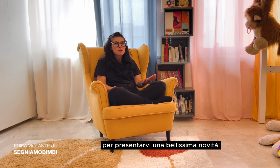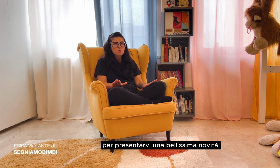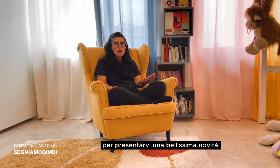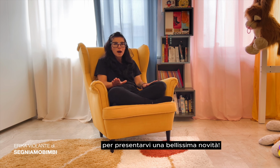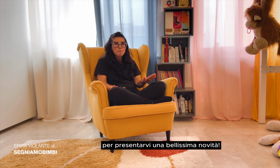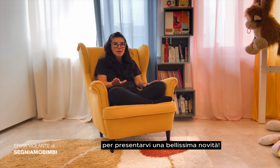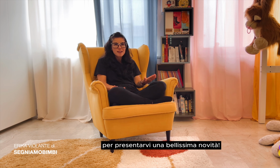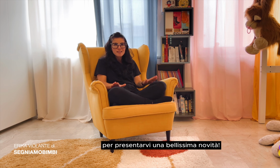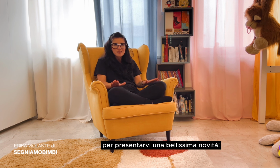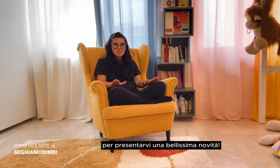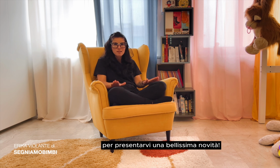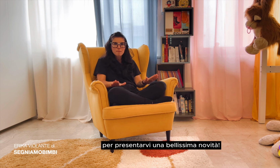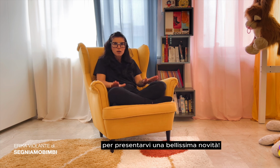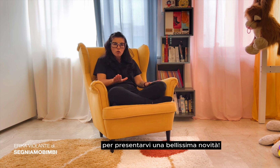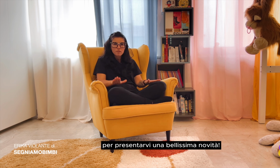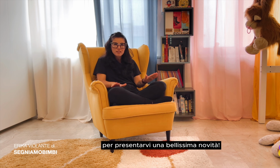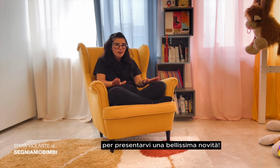una bellissima novità,